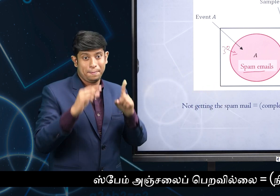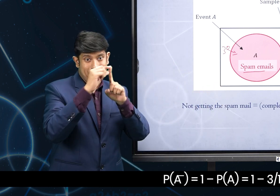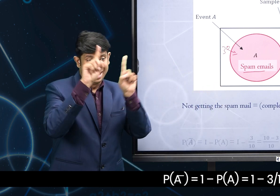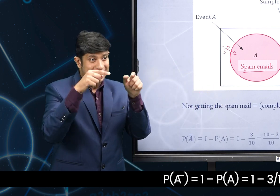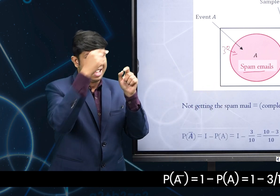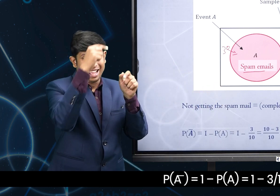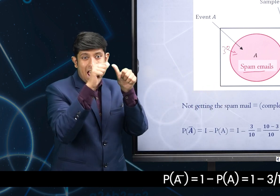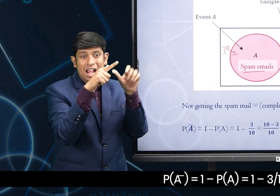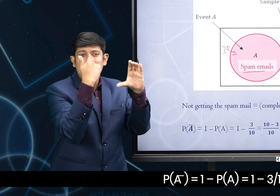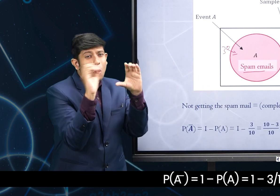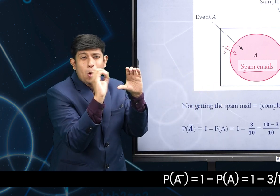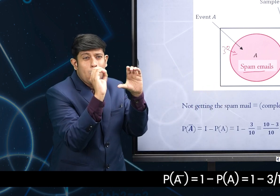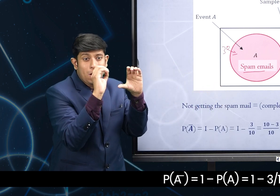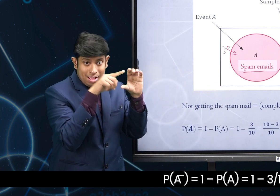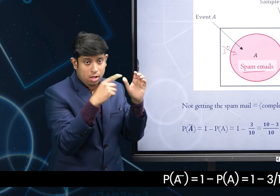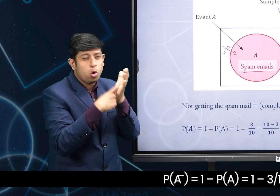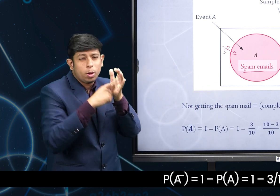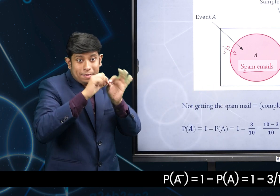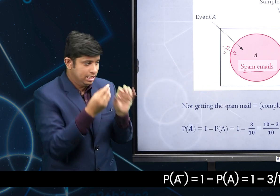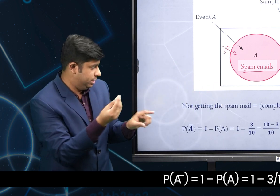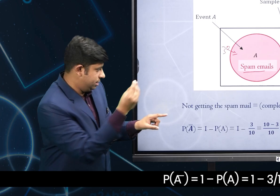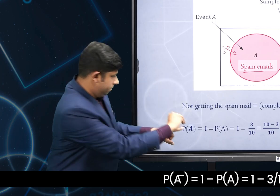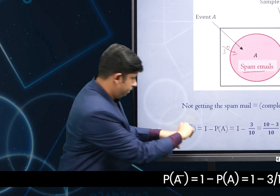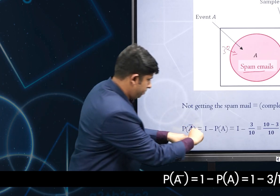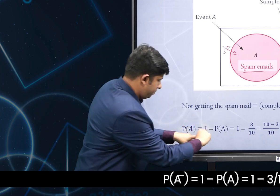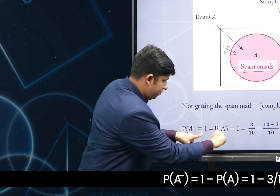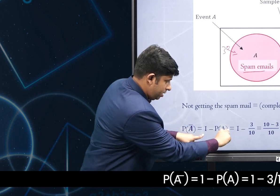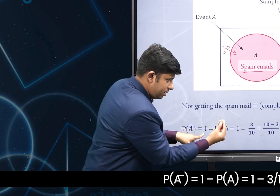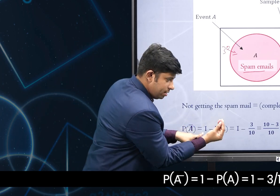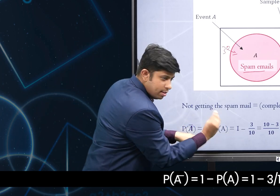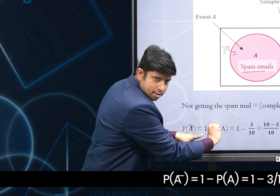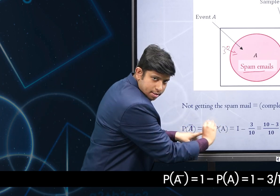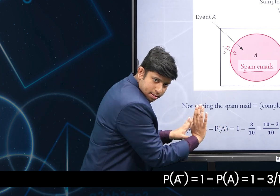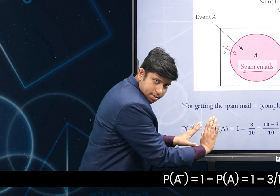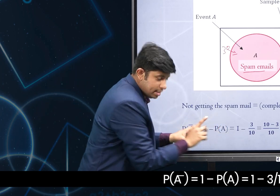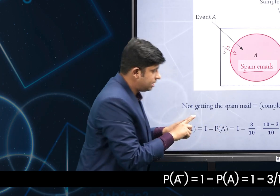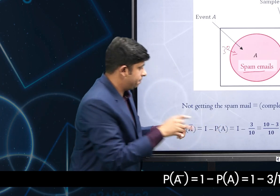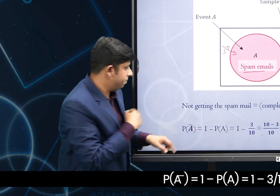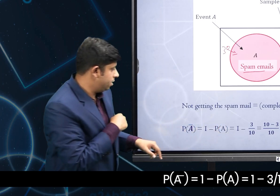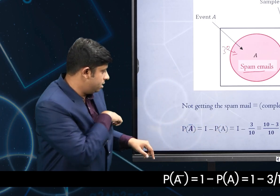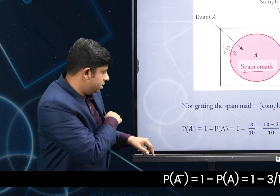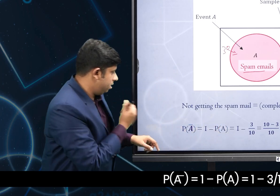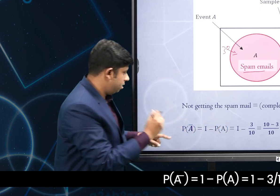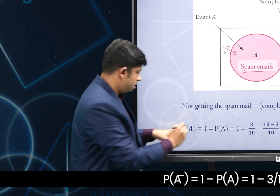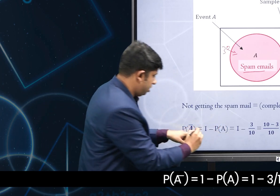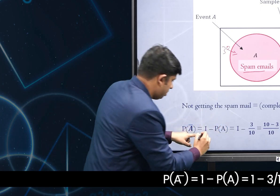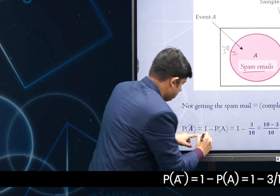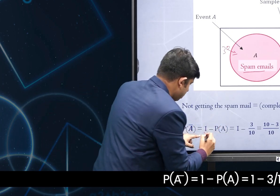பி அடைப்புக்குறி ஏ பார் ஈடு 1 கழித்தல் பி அடைப்புக்குறி ஏ ஈடு